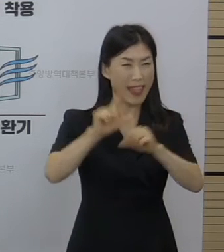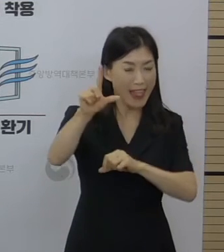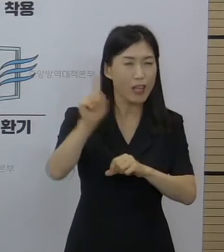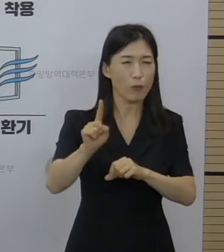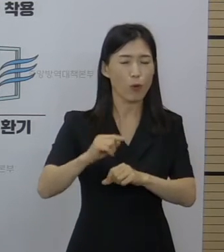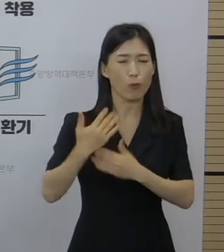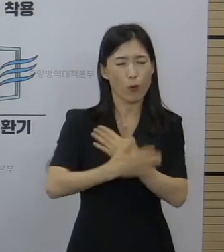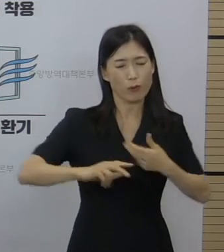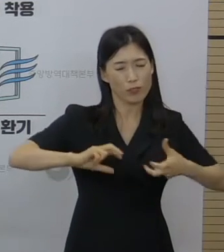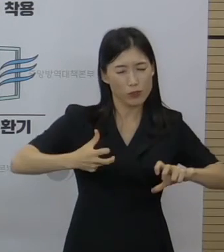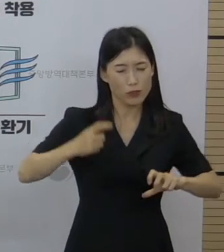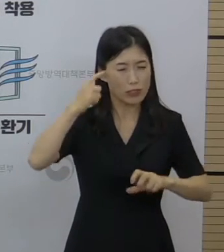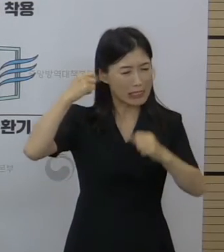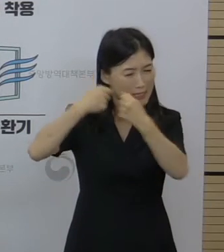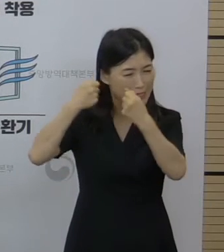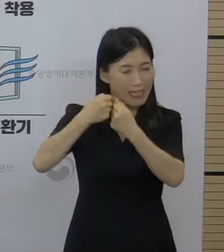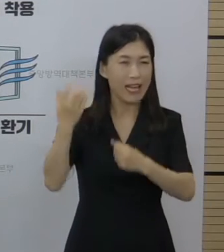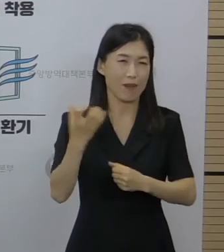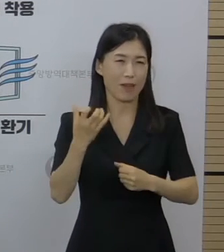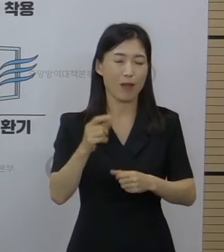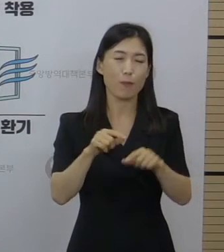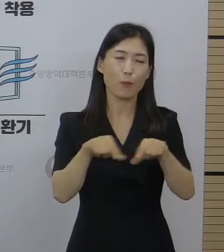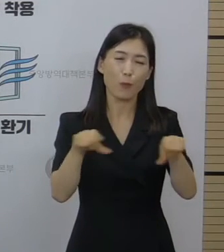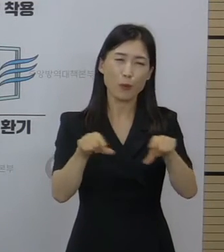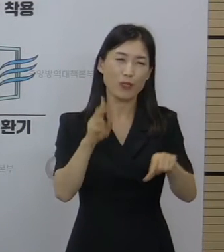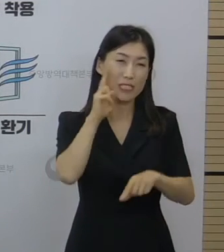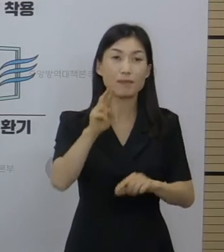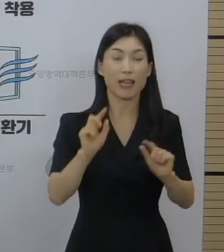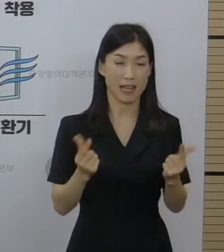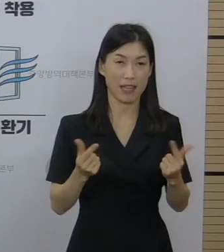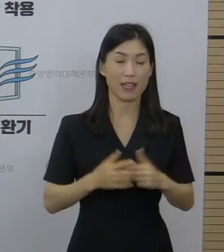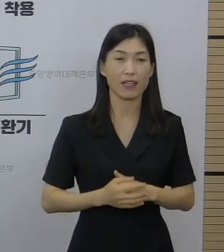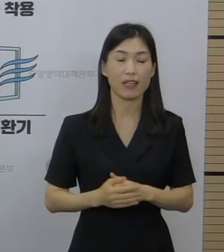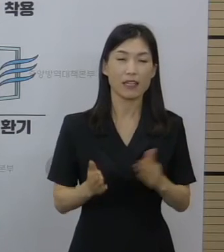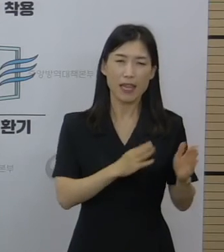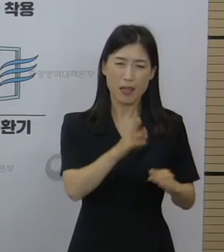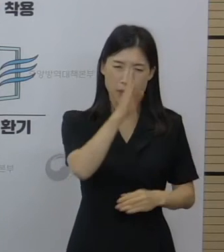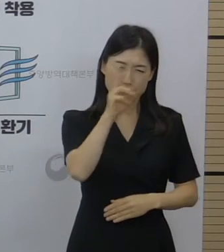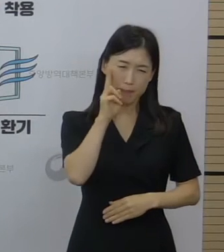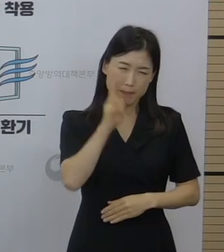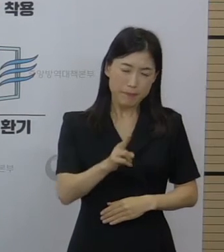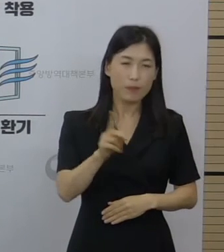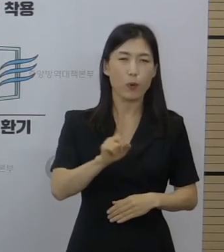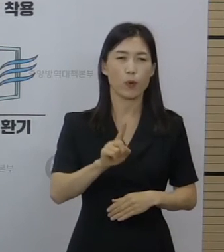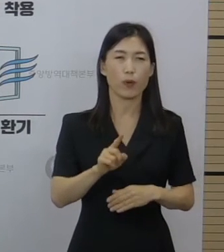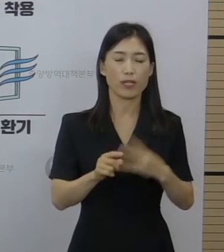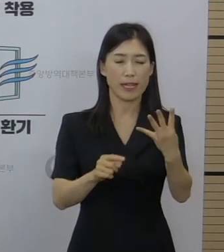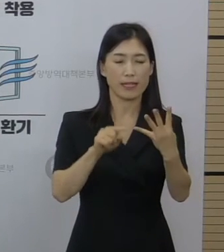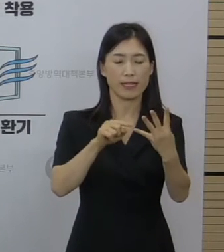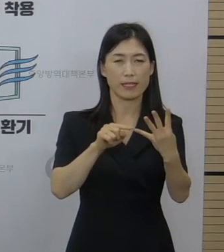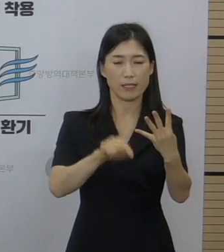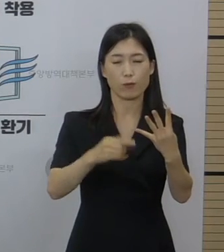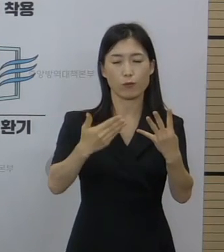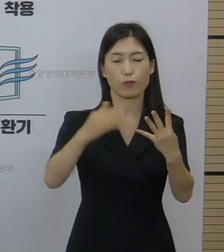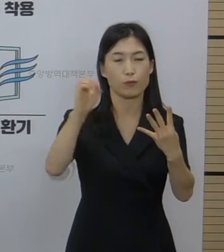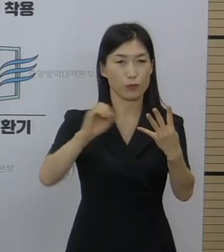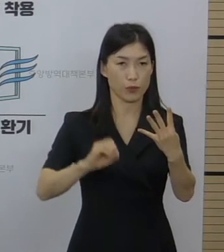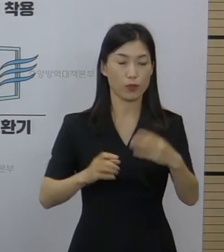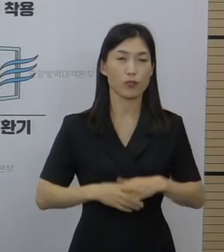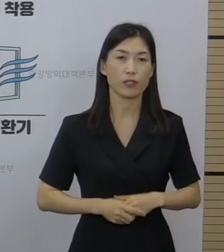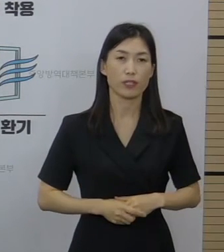대부분 근육통, 두통 등과 같은 일반 이상 반응이었고 중대한 이상 반응은